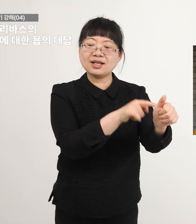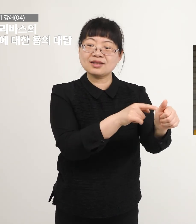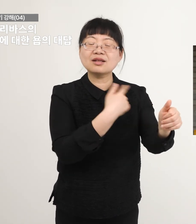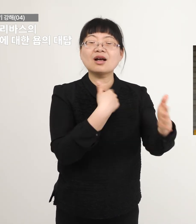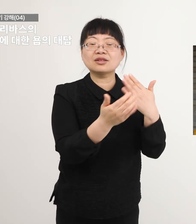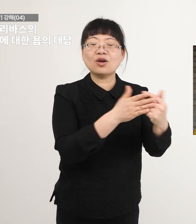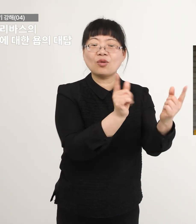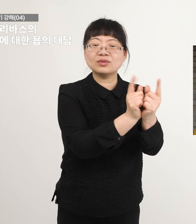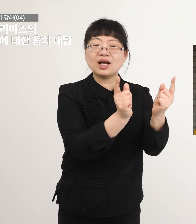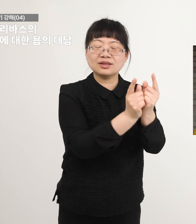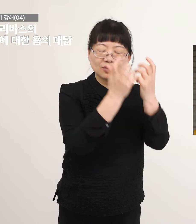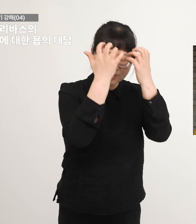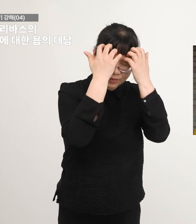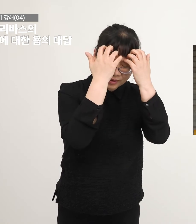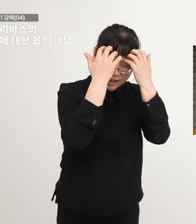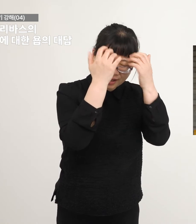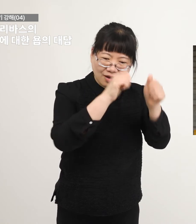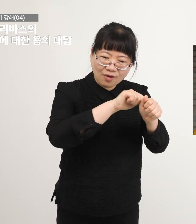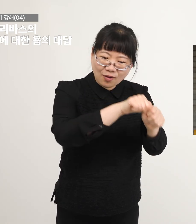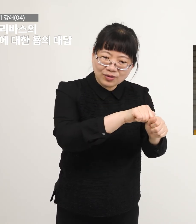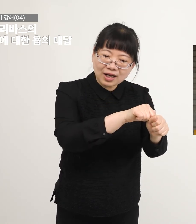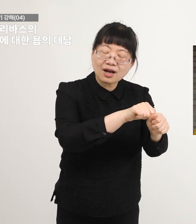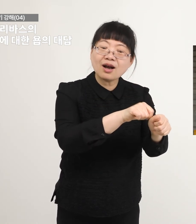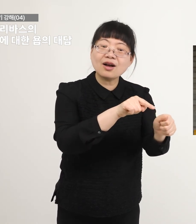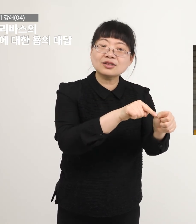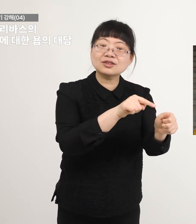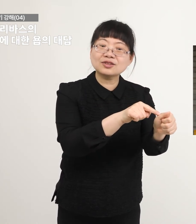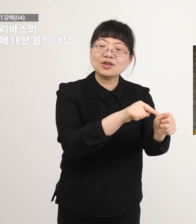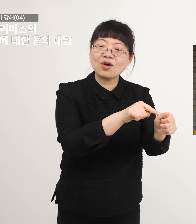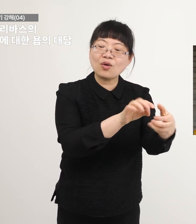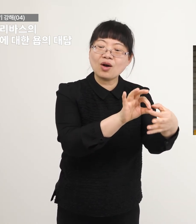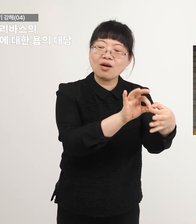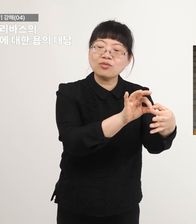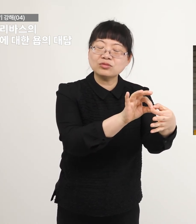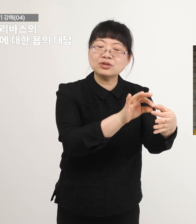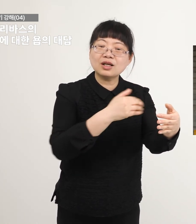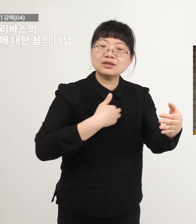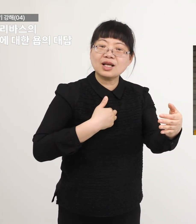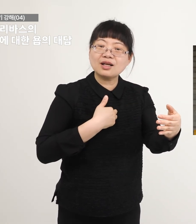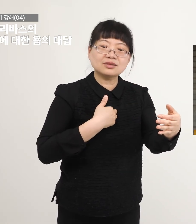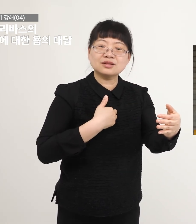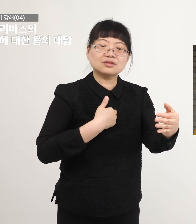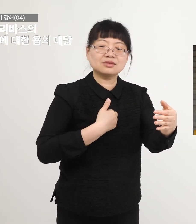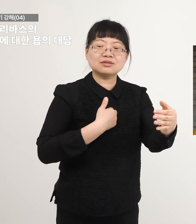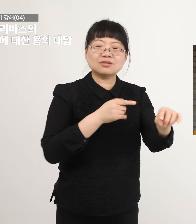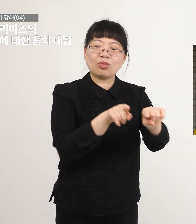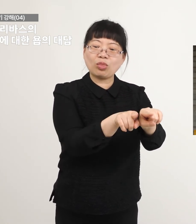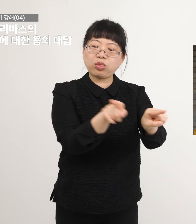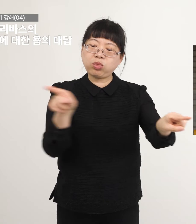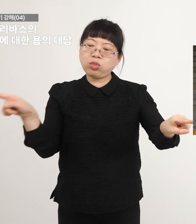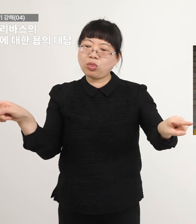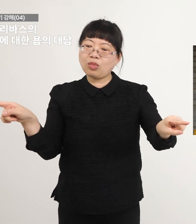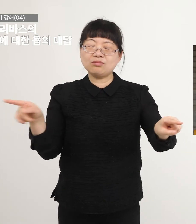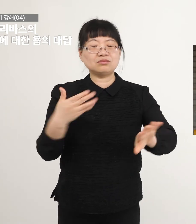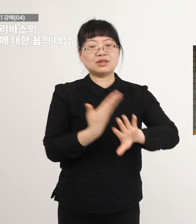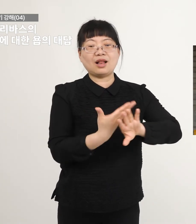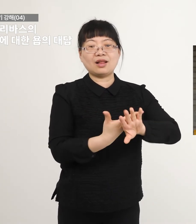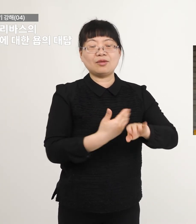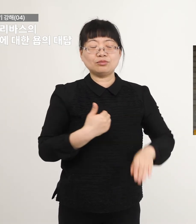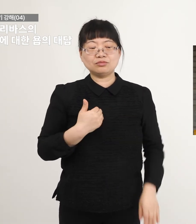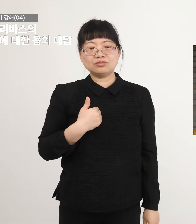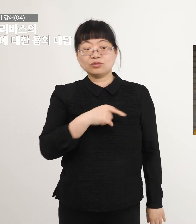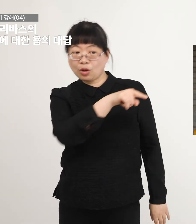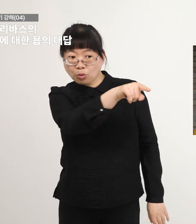겪고 있는 환난과 재난의 그 뿌리로부터 자기는 다른 거예요. 나는